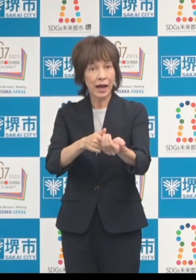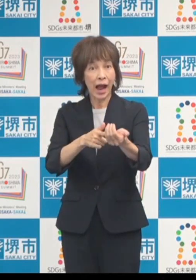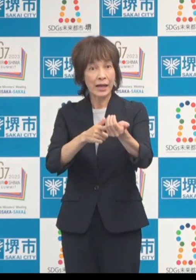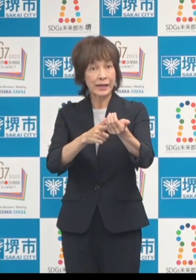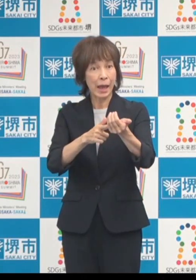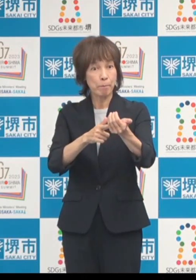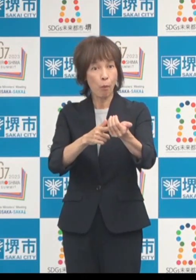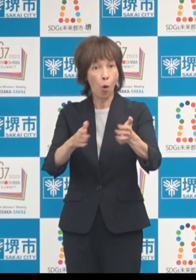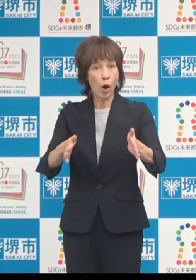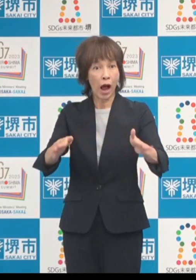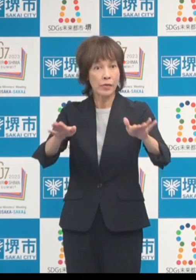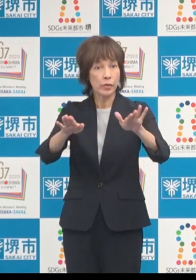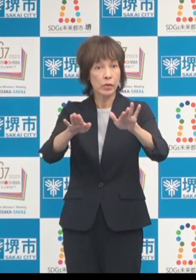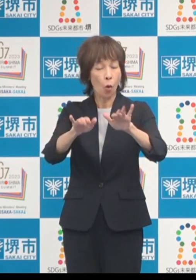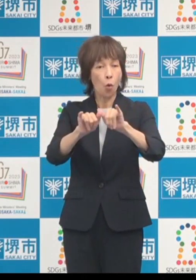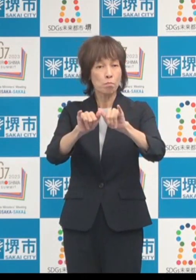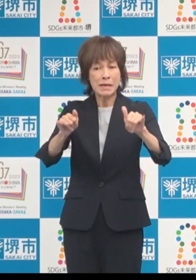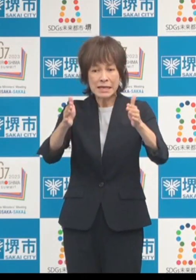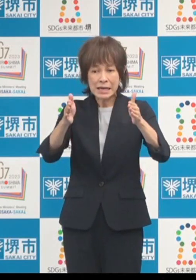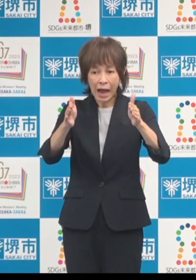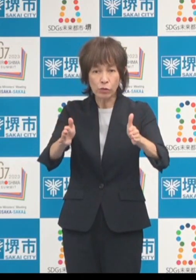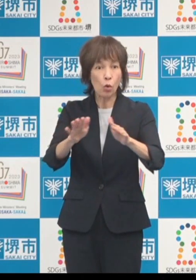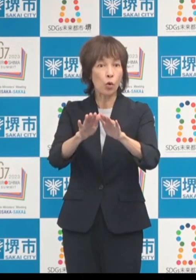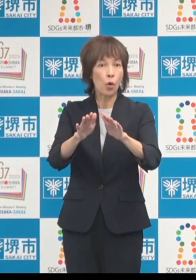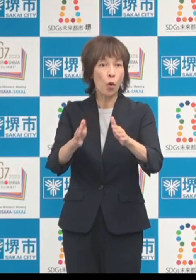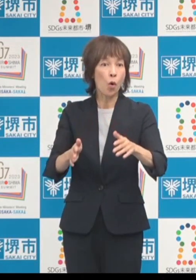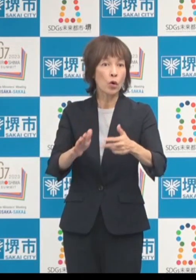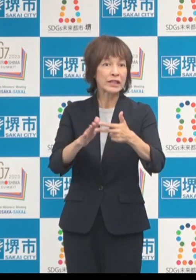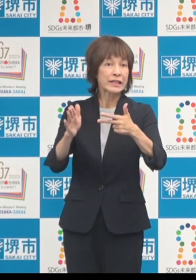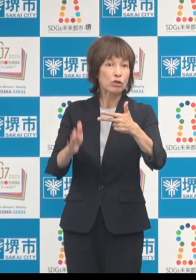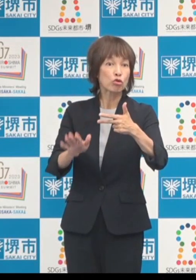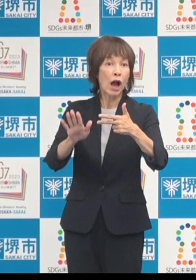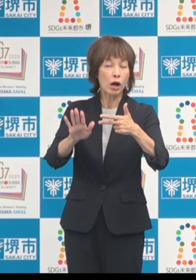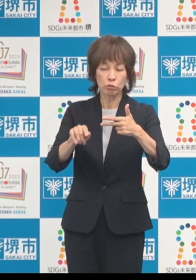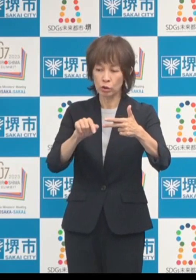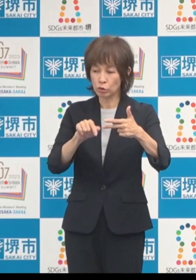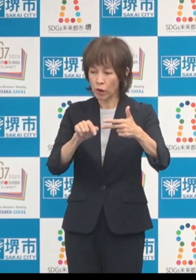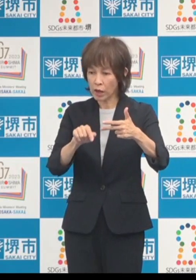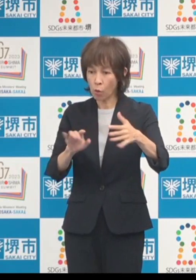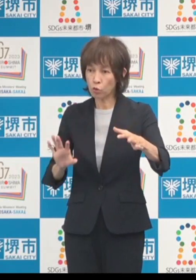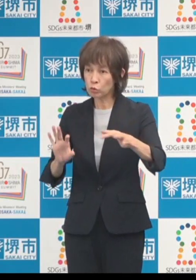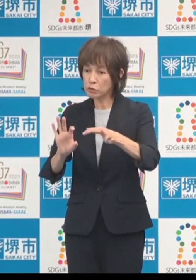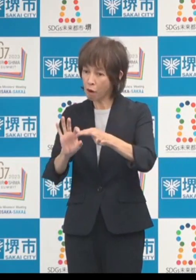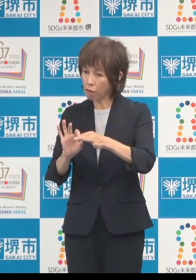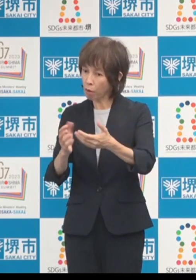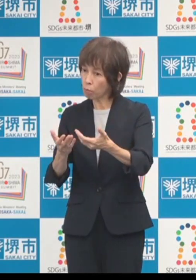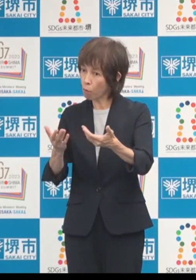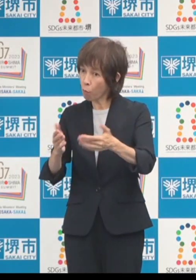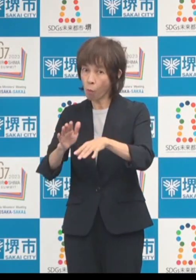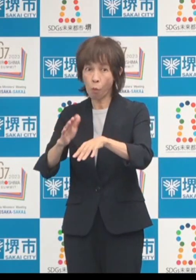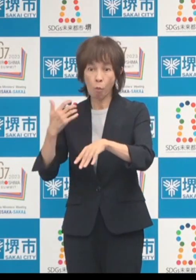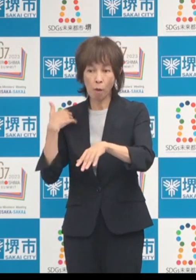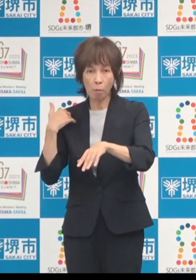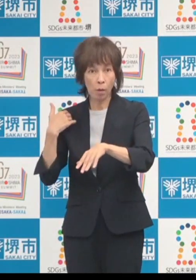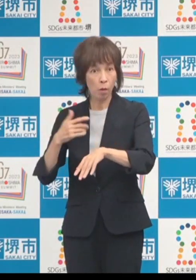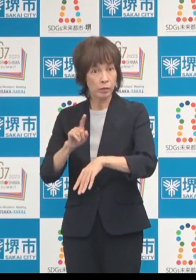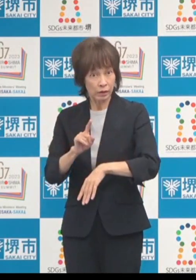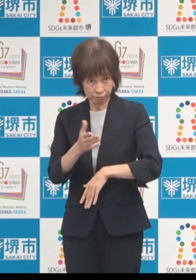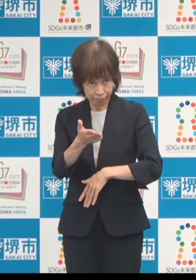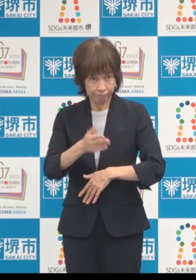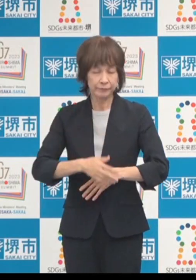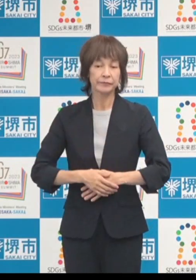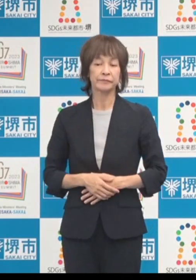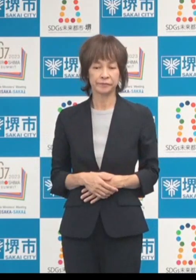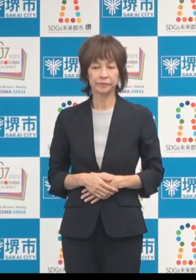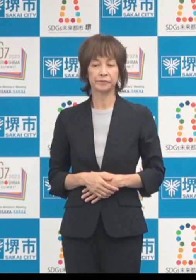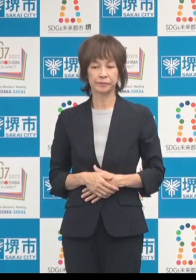あ、施設があるかと思うんですが、それとの連携、住み分けっていうのはどのように考えていらっしゃるんでしょう か。